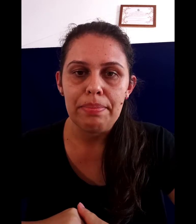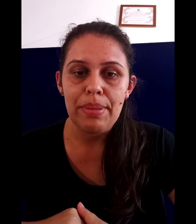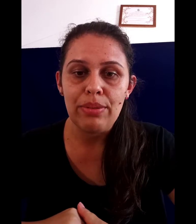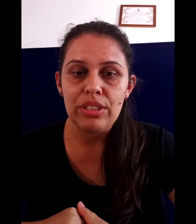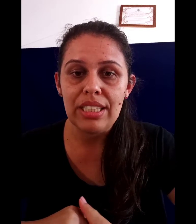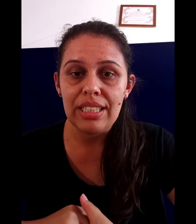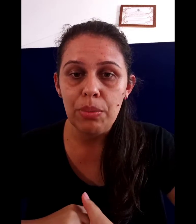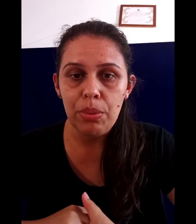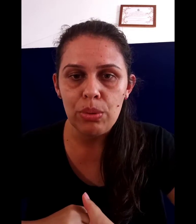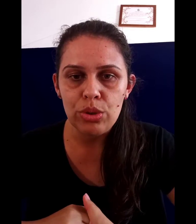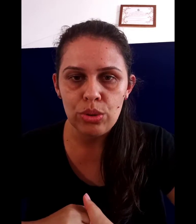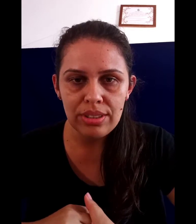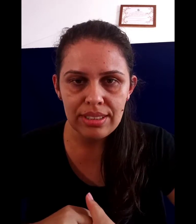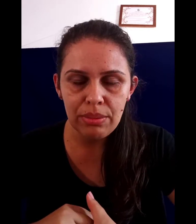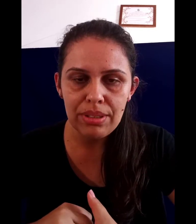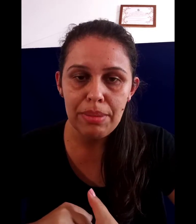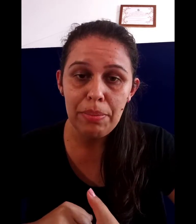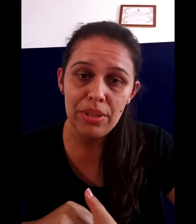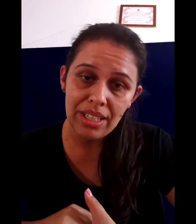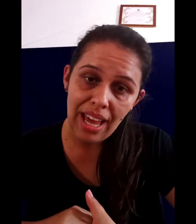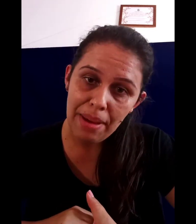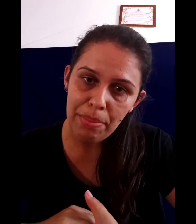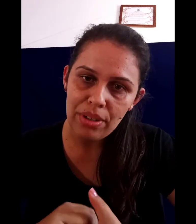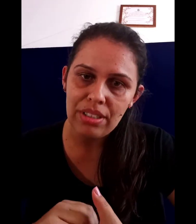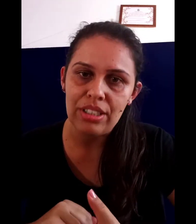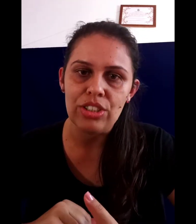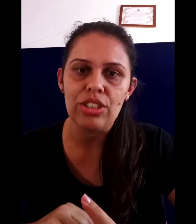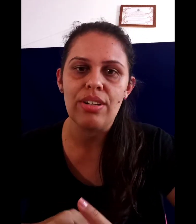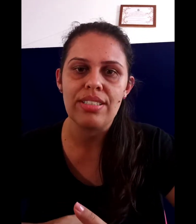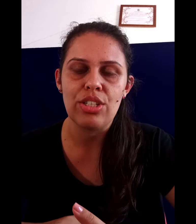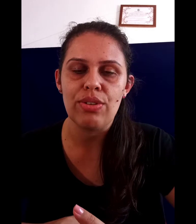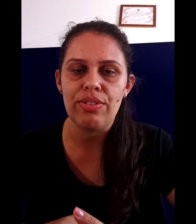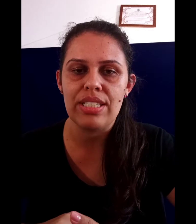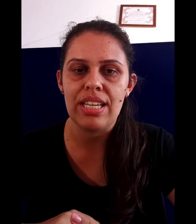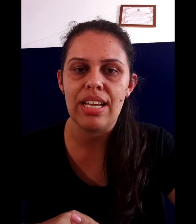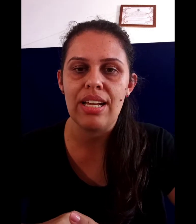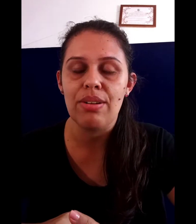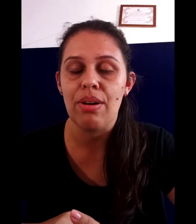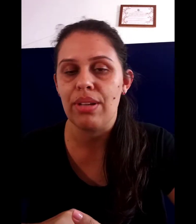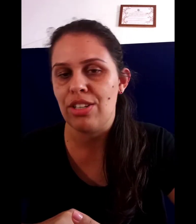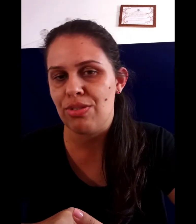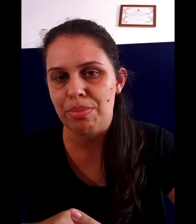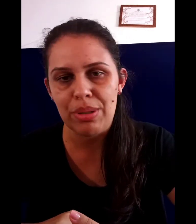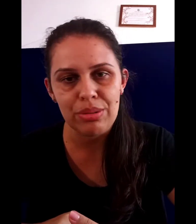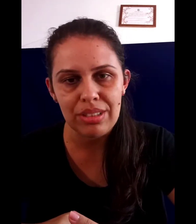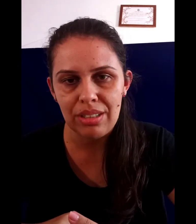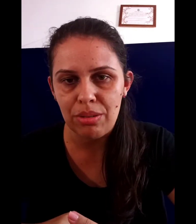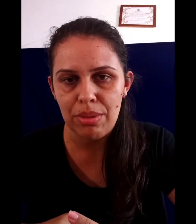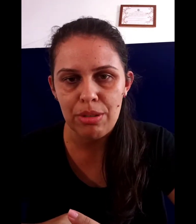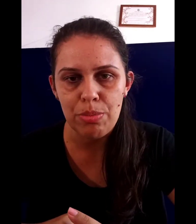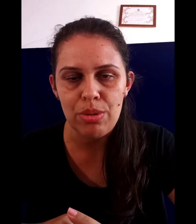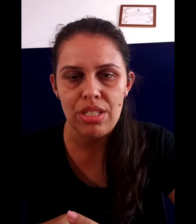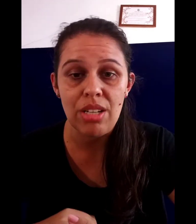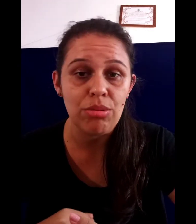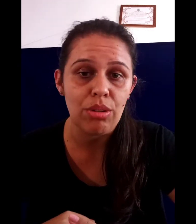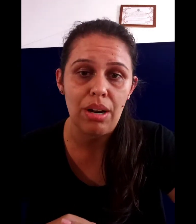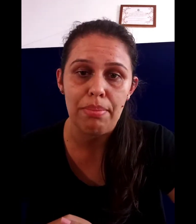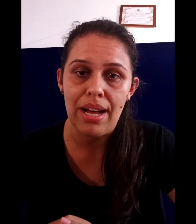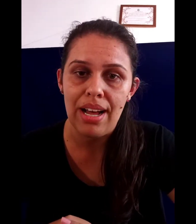para você ter um pouco de noção também, porque é importante na hora que você estiver fazendo e alguém estiver perguntando alguma coisa para você no teu